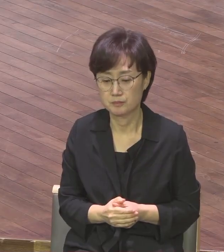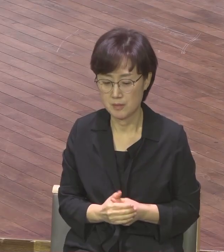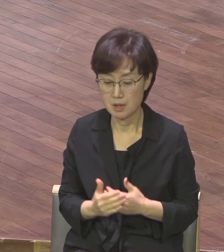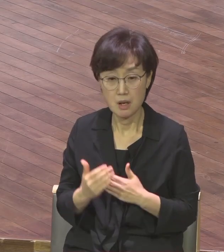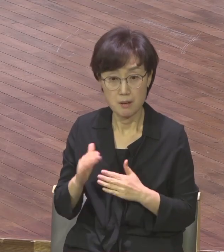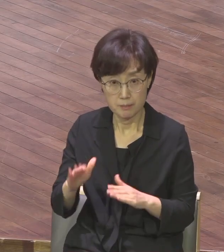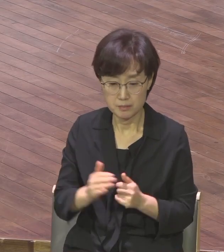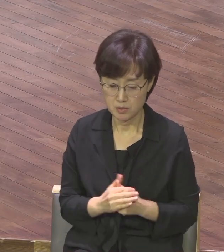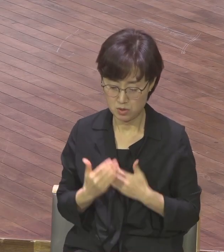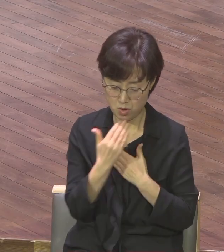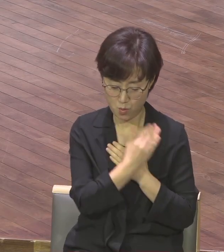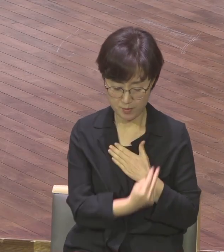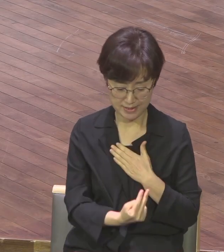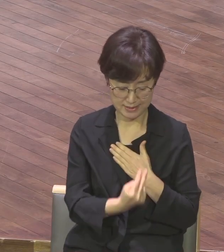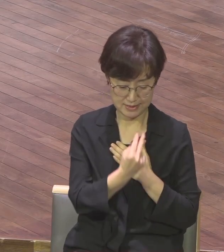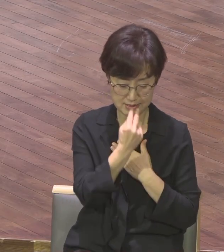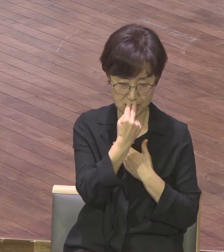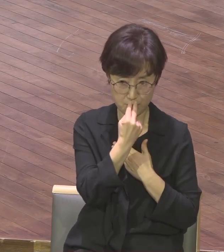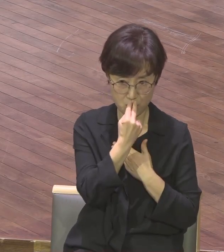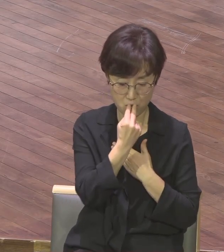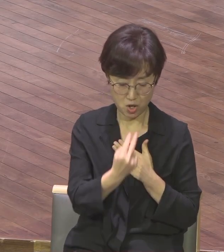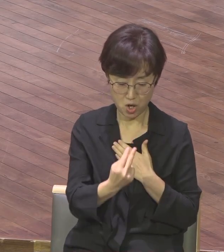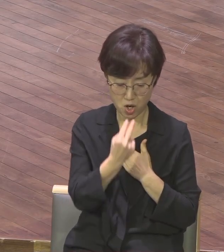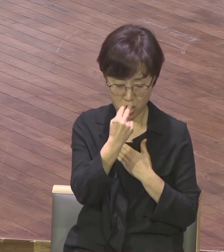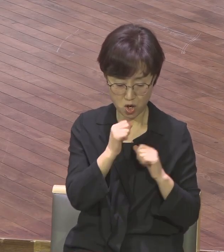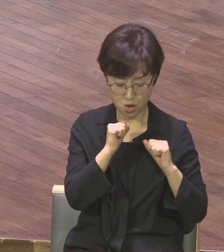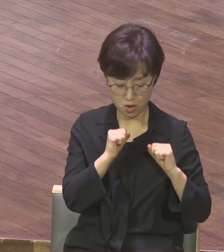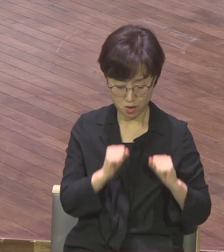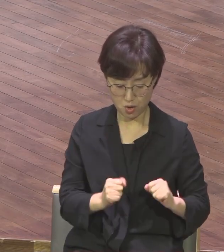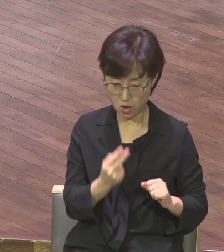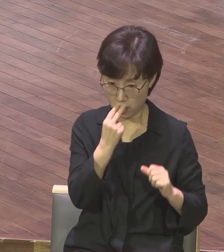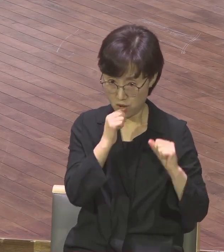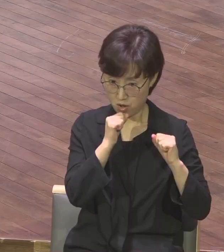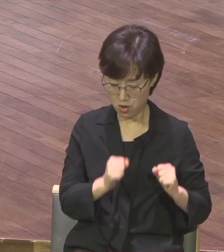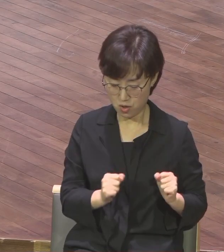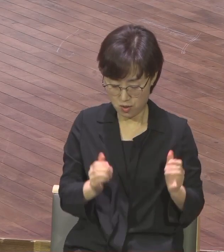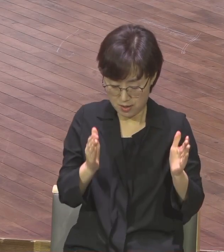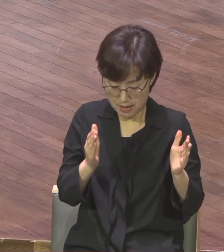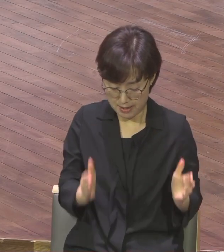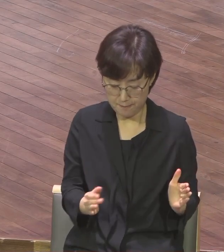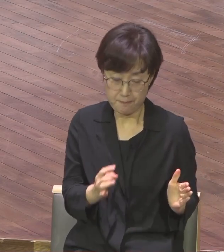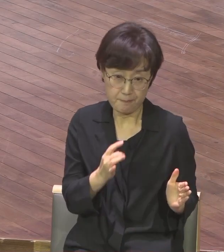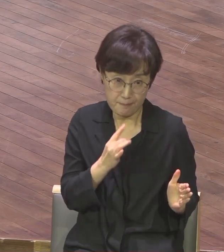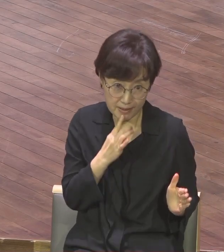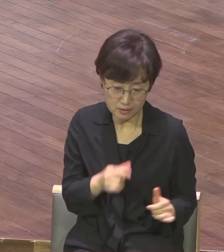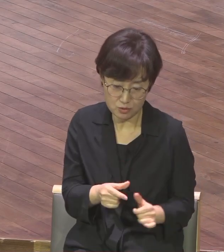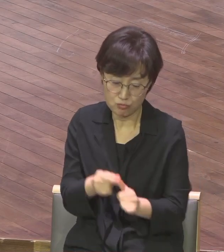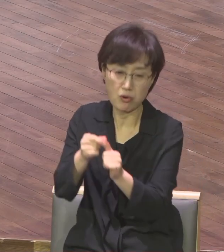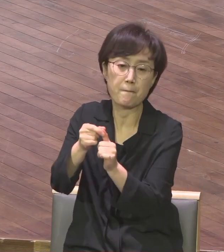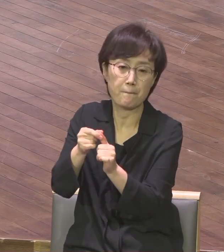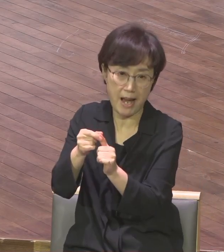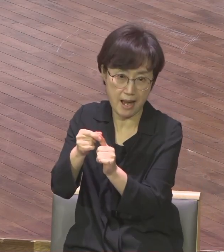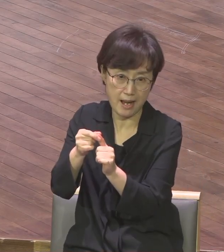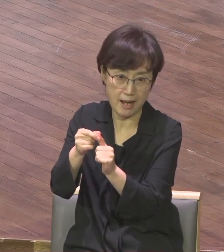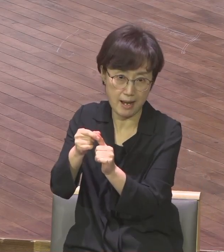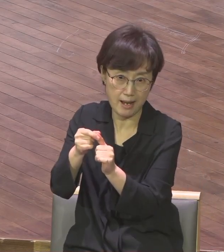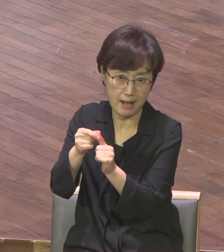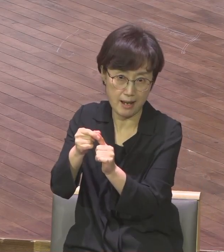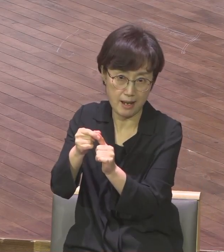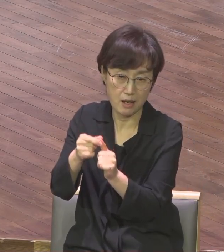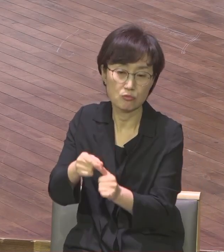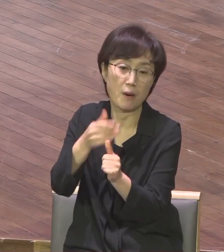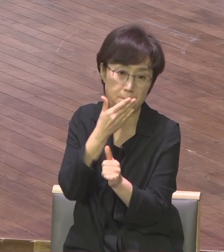육신의 생명이 있는 그 기간만 구원의 기회가 있다.